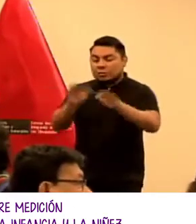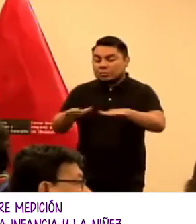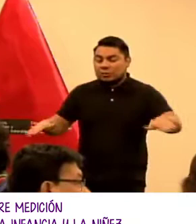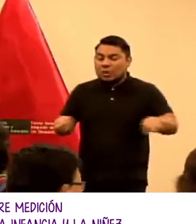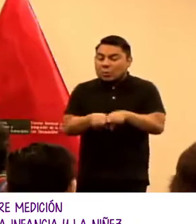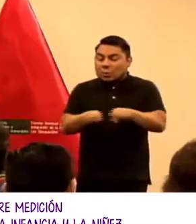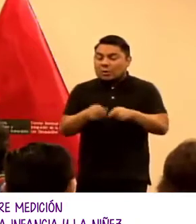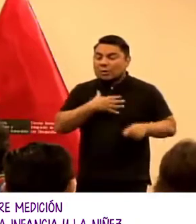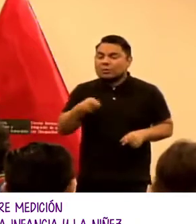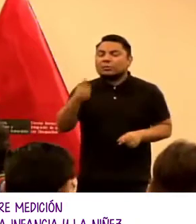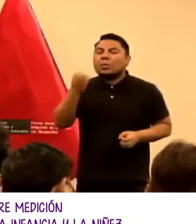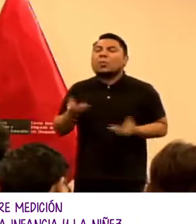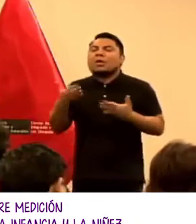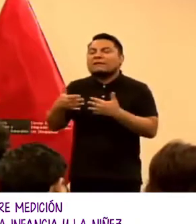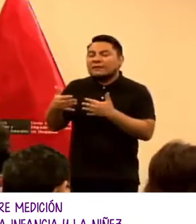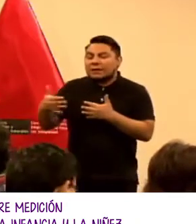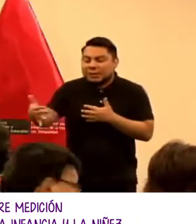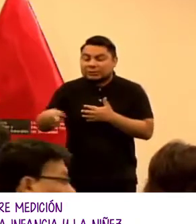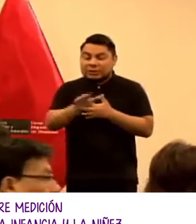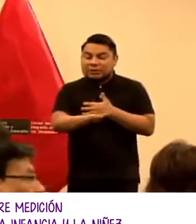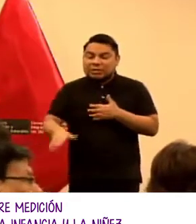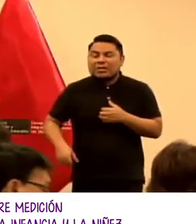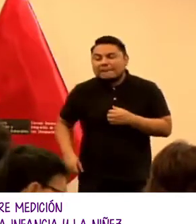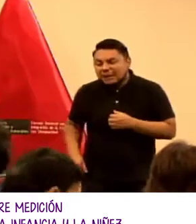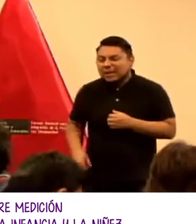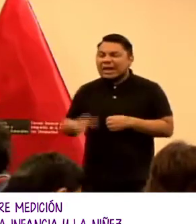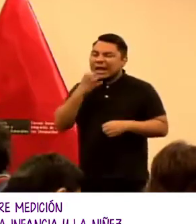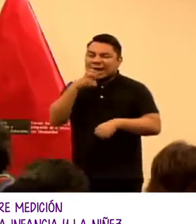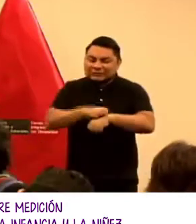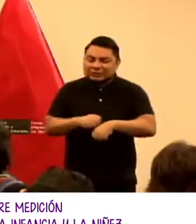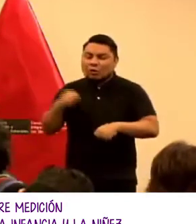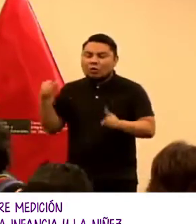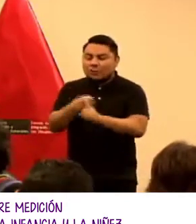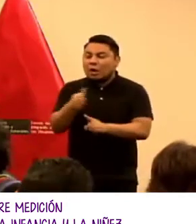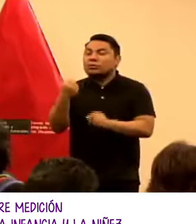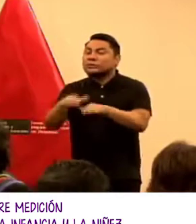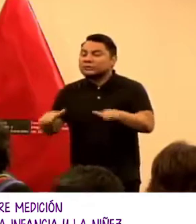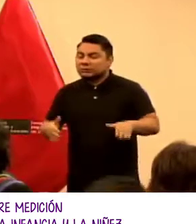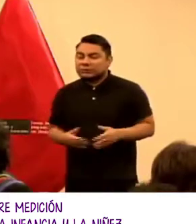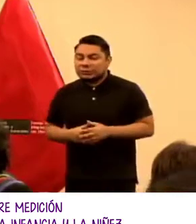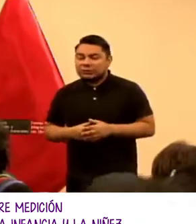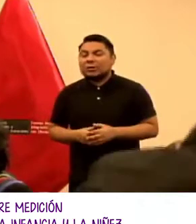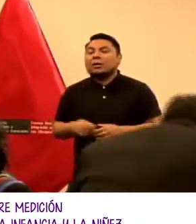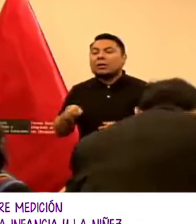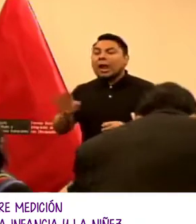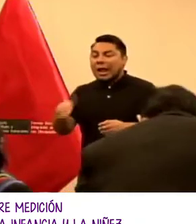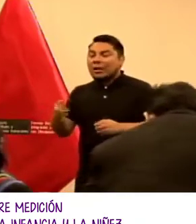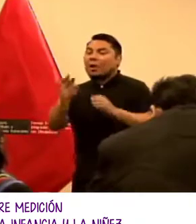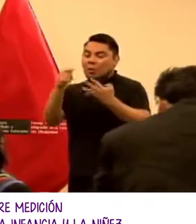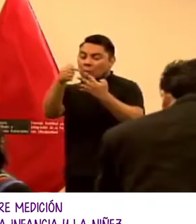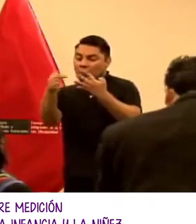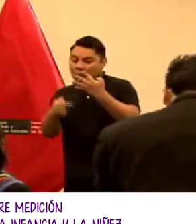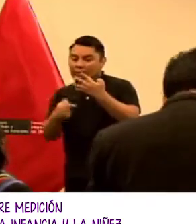misma edad, ¿con qué frecuencia el niño o la niña da patada, muerde o golpea a otros niños y niñas? Hay 4 categorías que